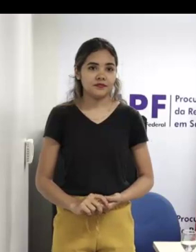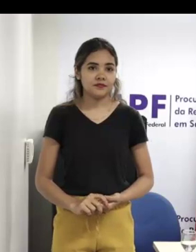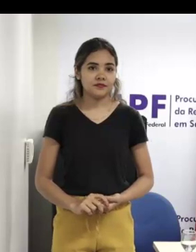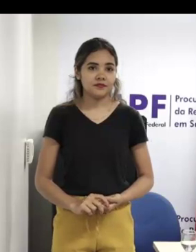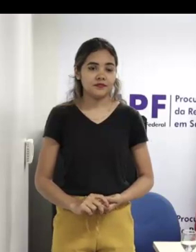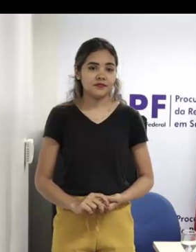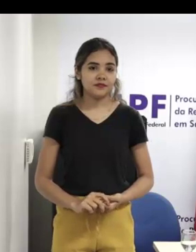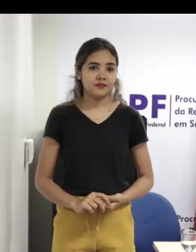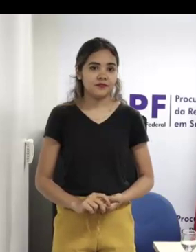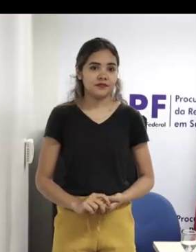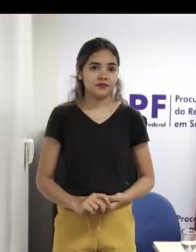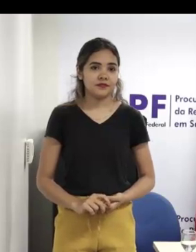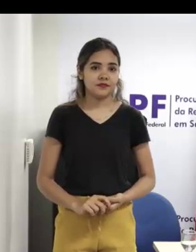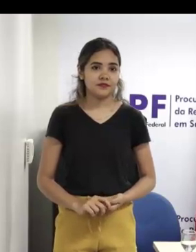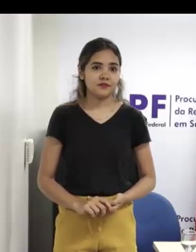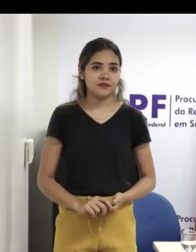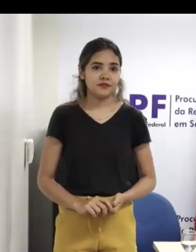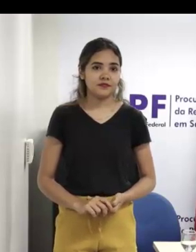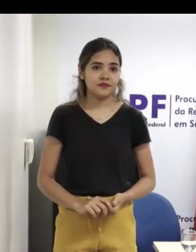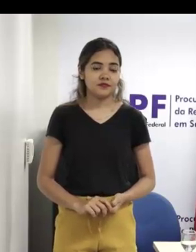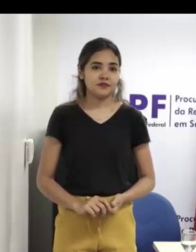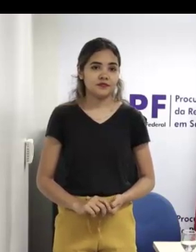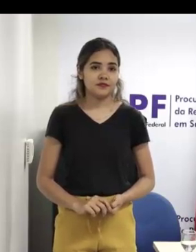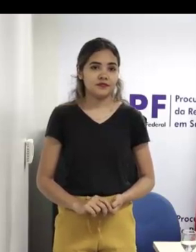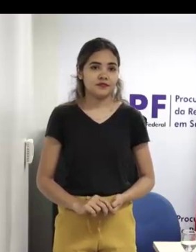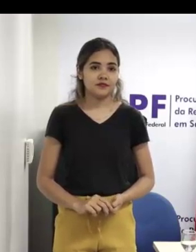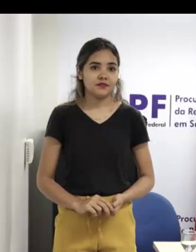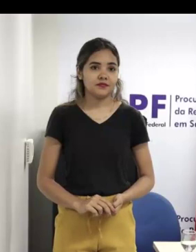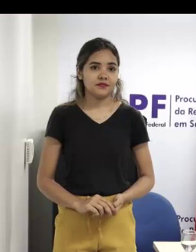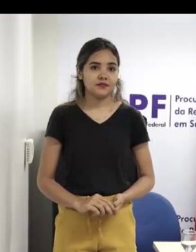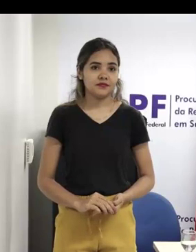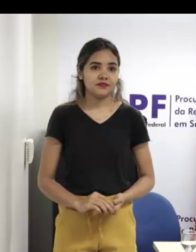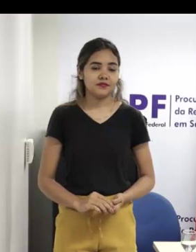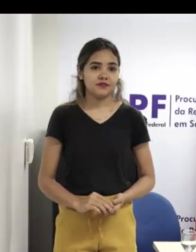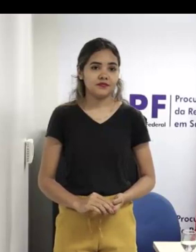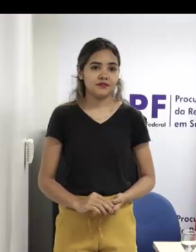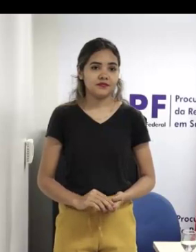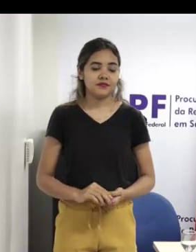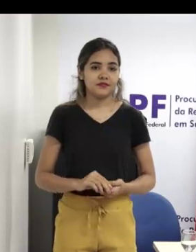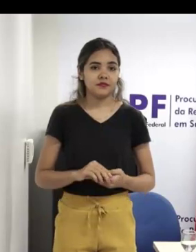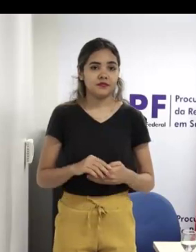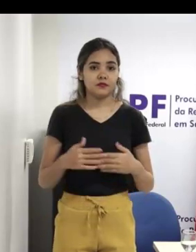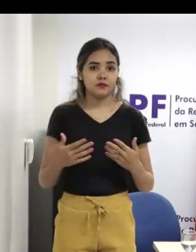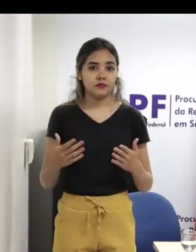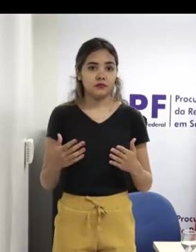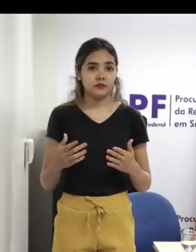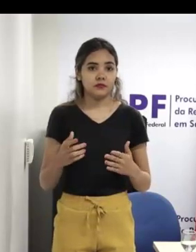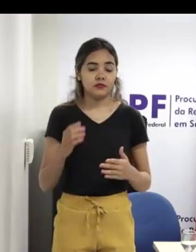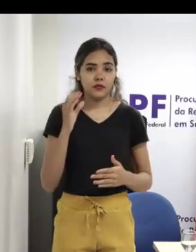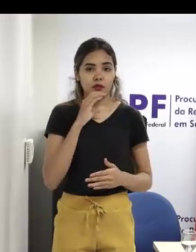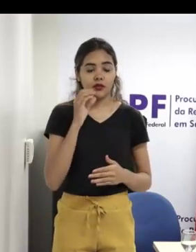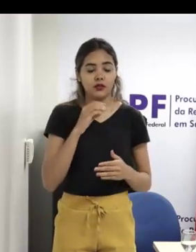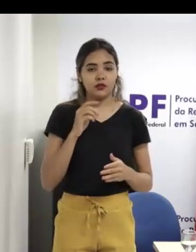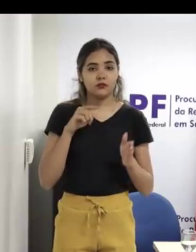plateia e temos mais algumas no chat que a gente fez uma triagem infelizmente pelo tempo não vai ser possível eu vou ler rapidamente as do